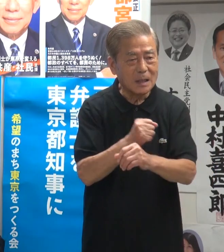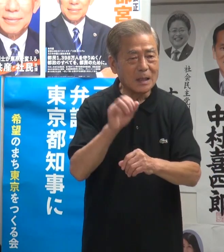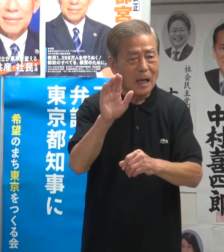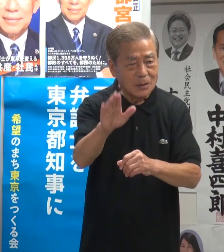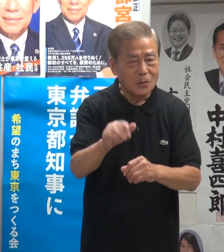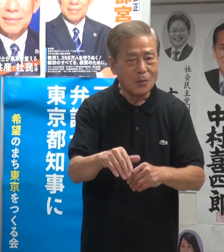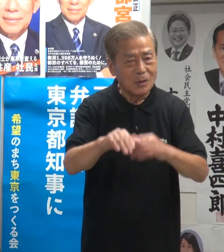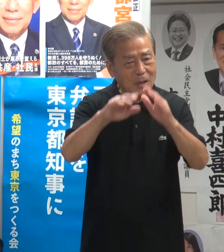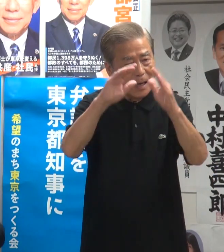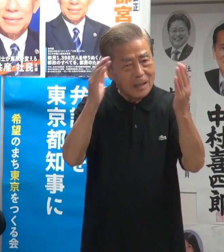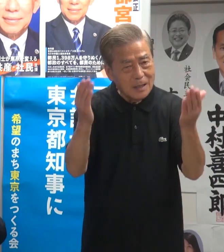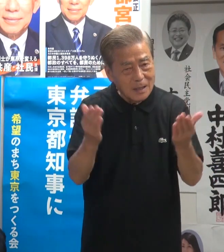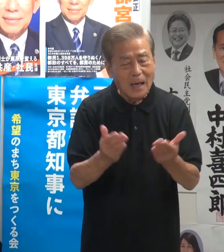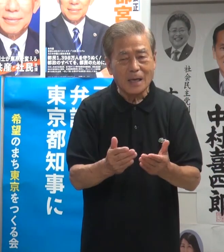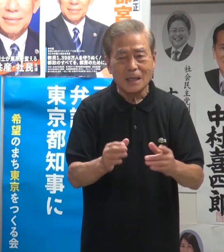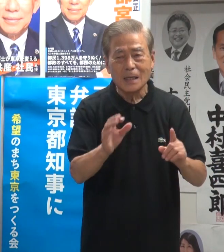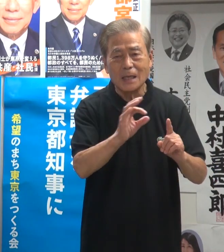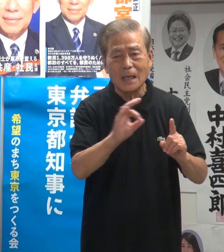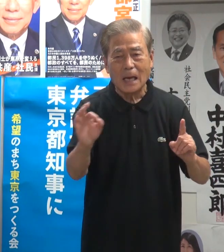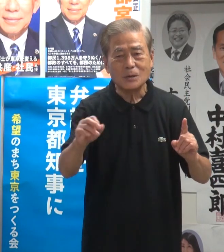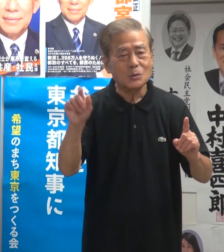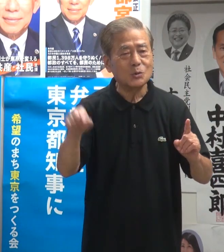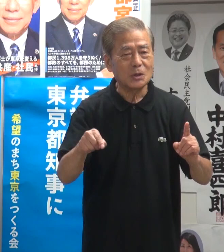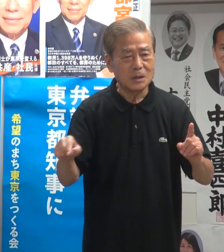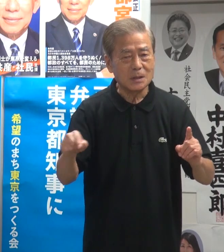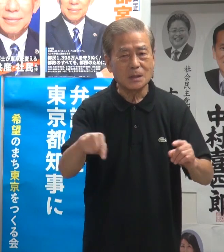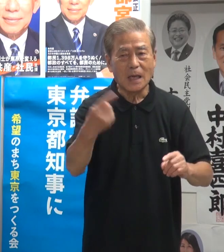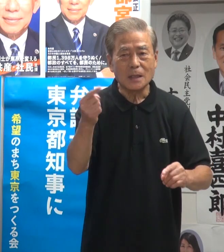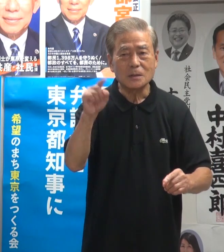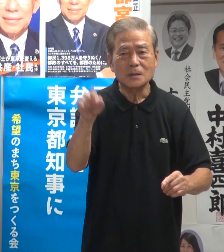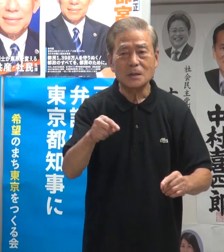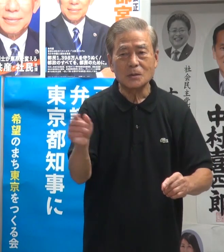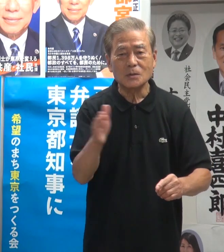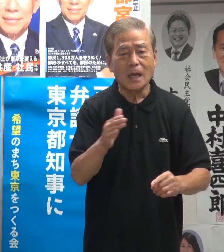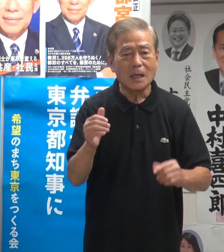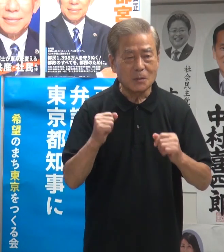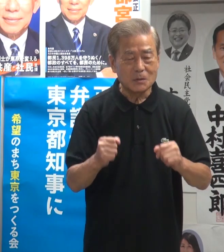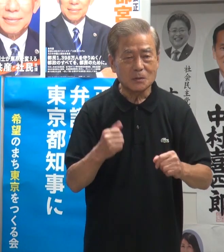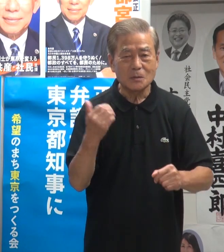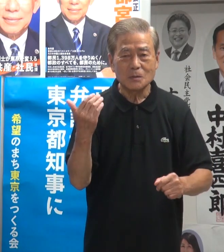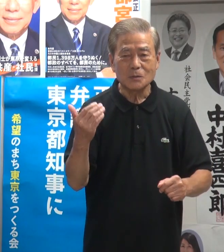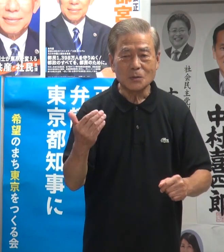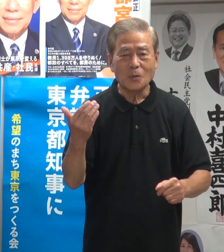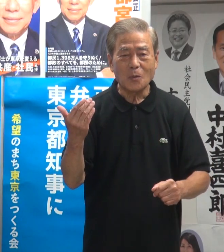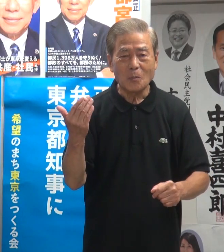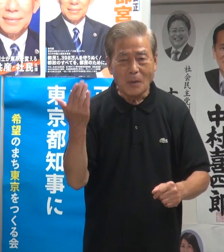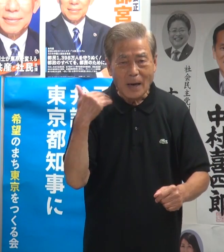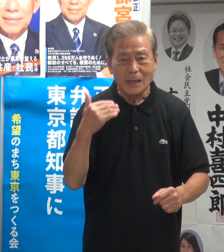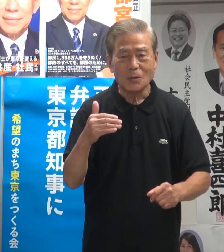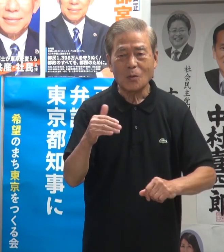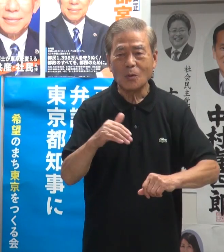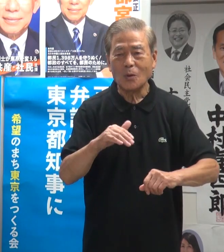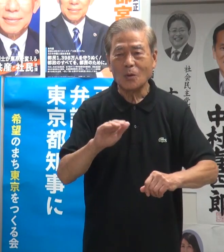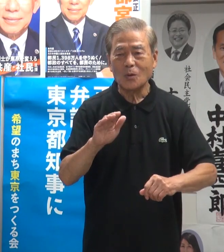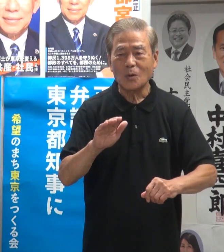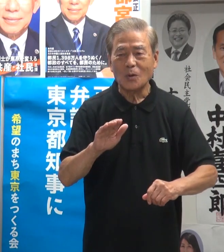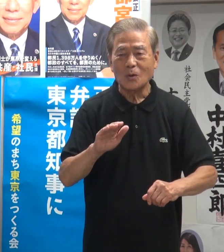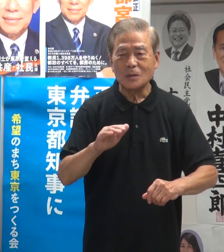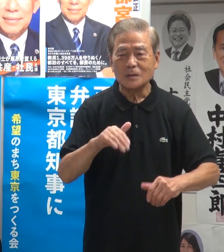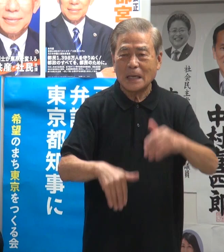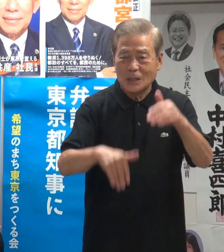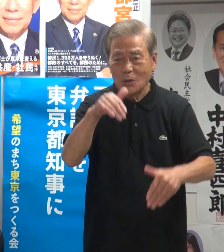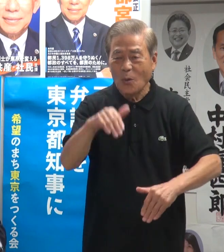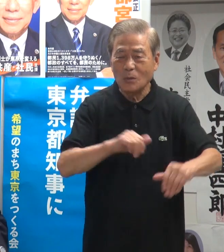にも達したんだということで、それまでの選挙運動もちょっと考えなきゃいけないということ